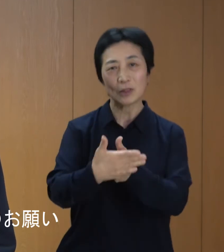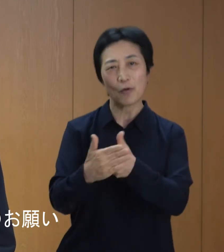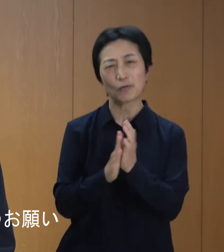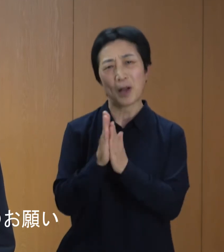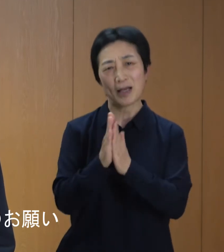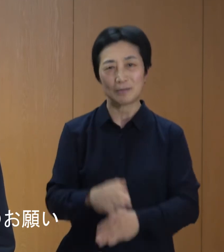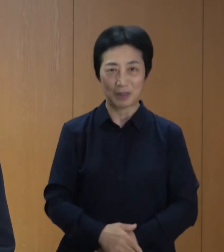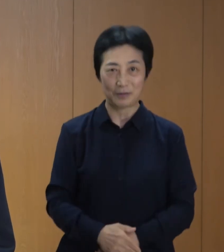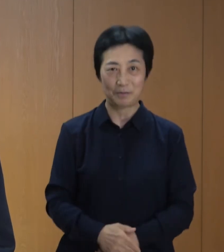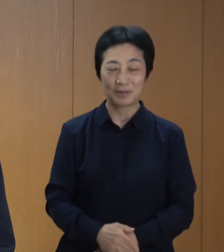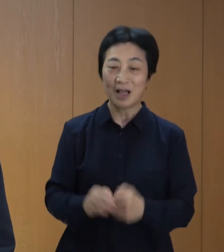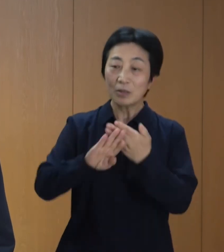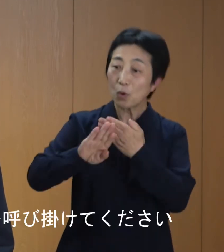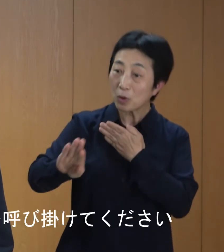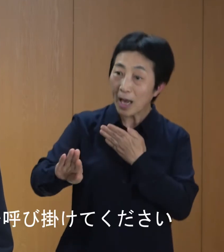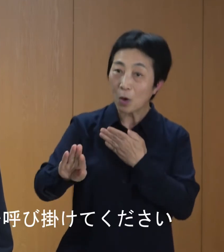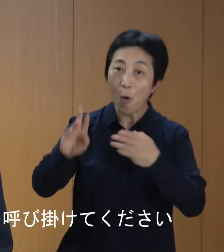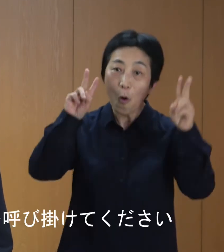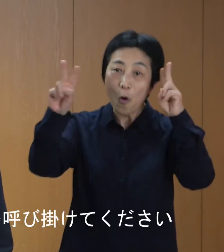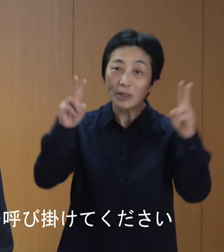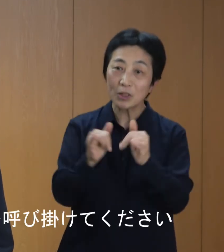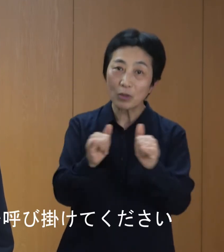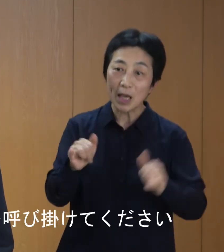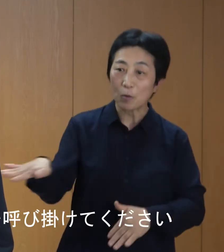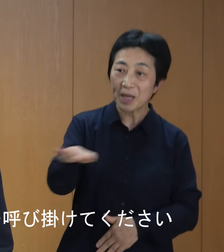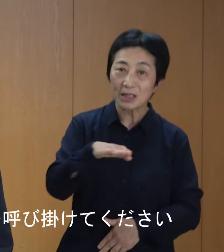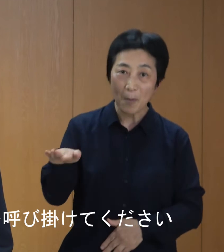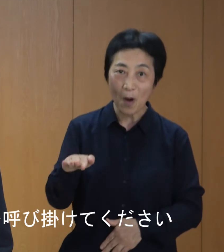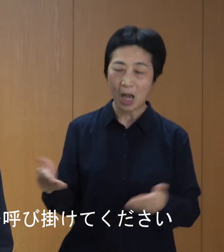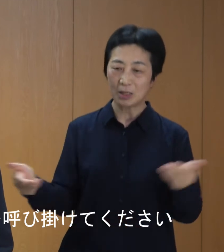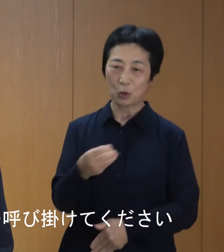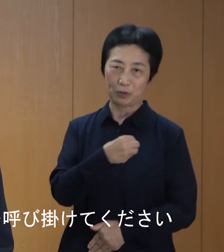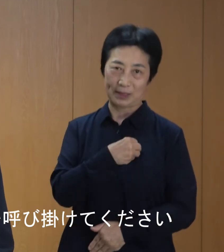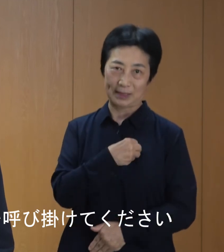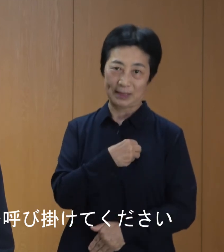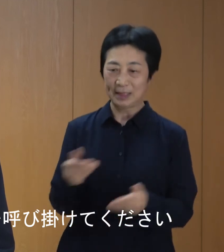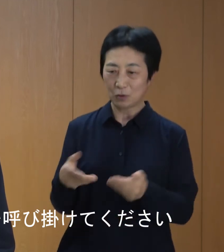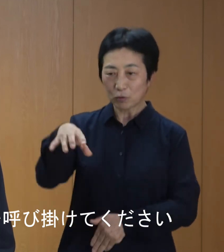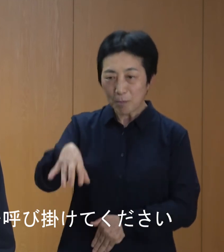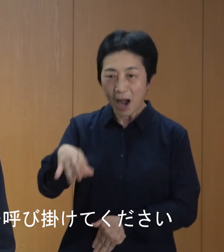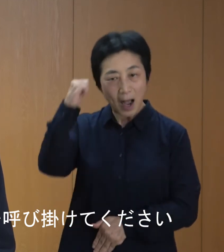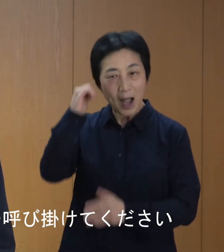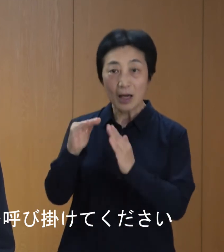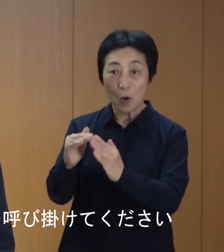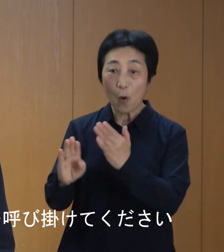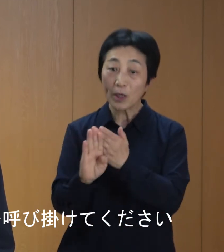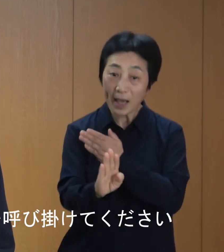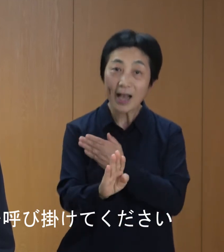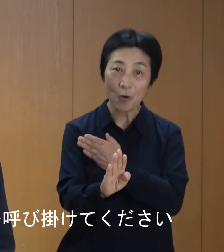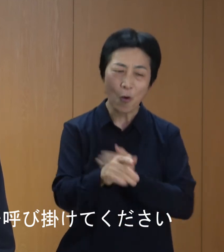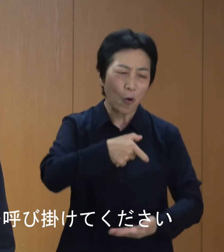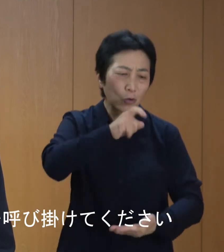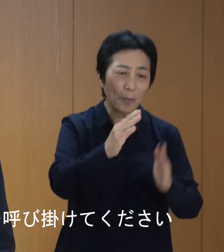の皆様におかれては、従業員に対して職場や寮のほか仕事後の飲み会などにおける感